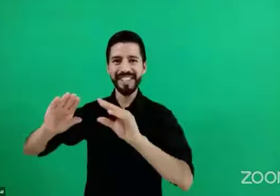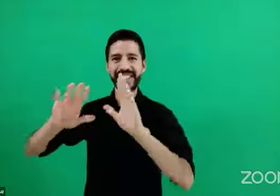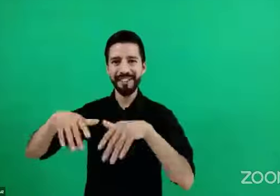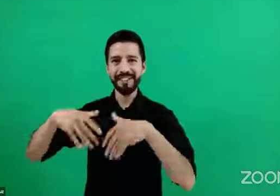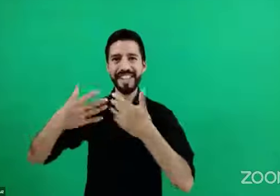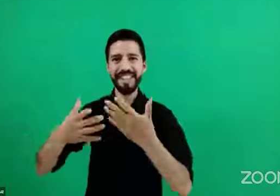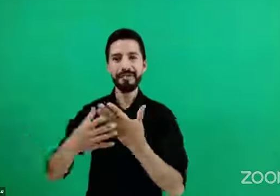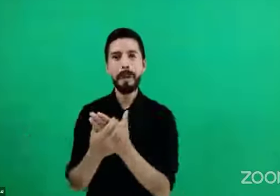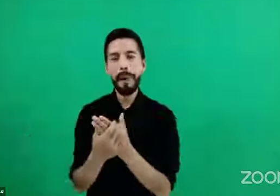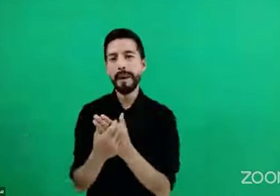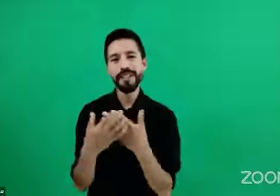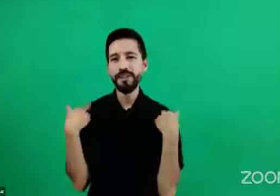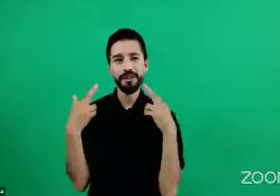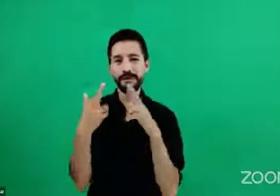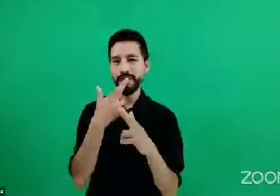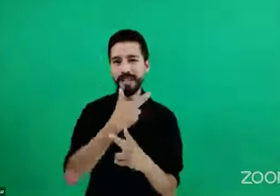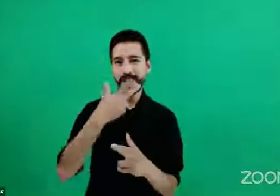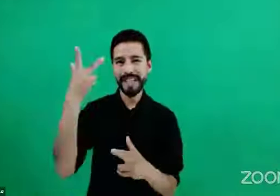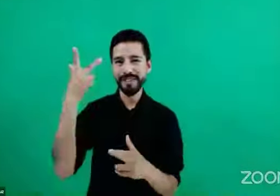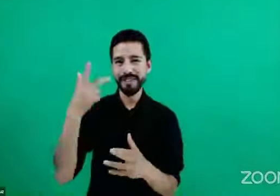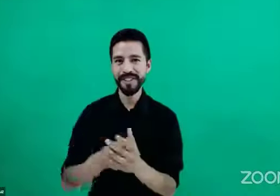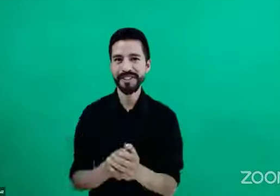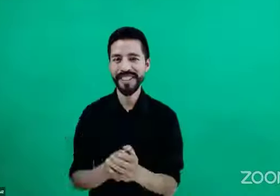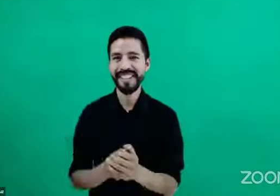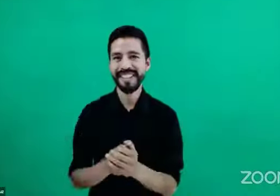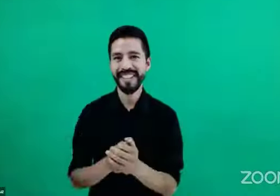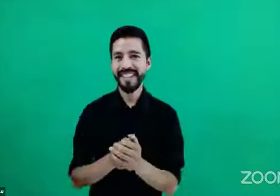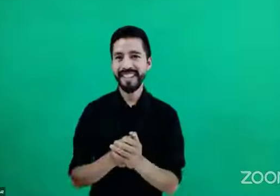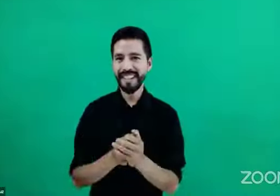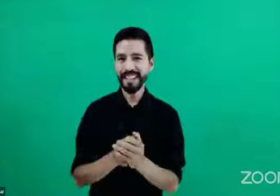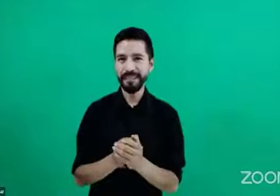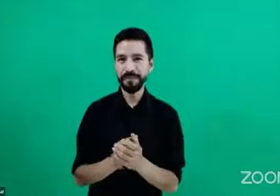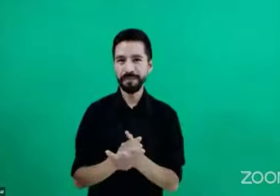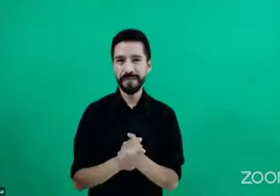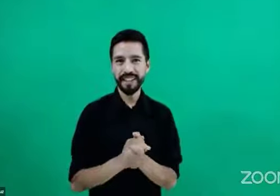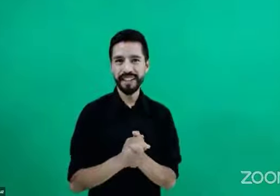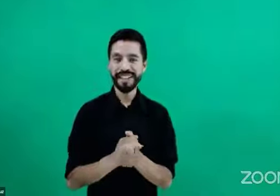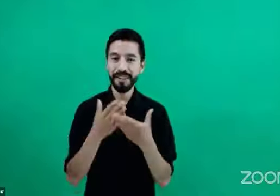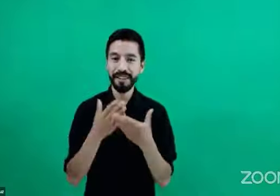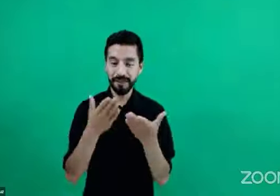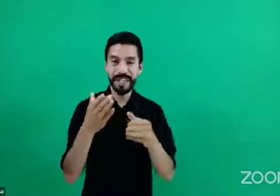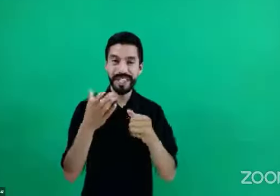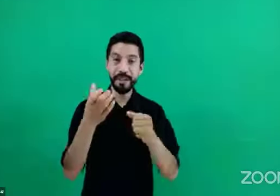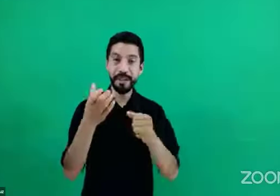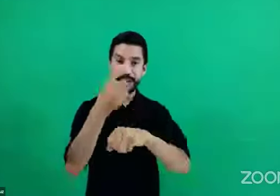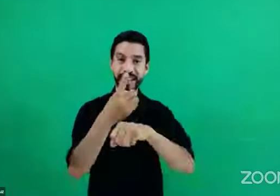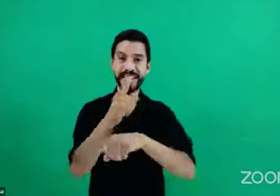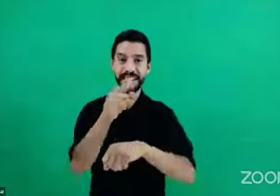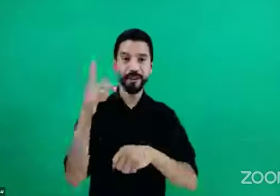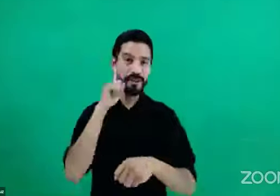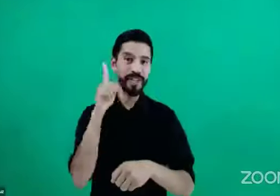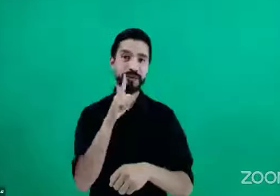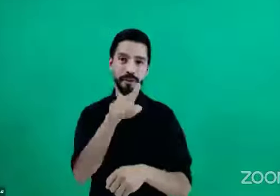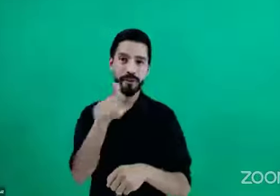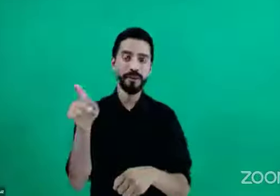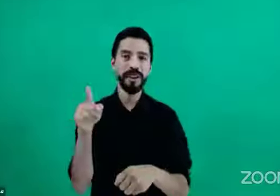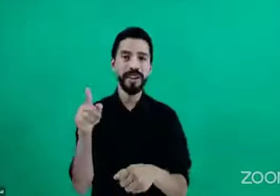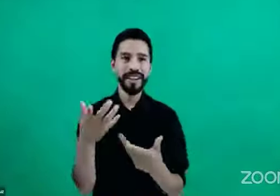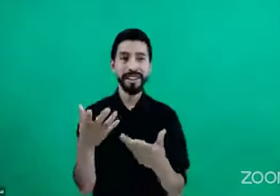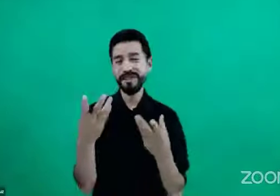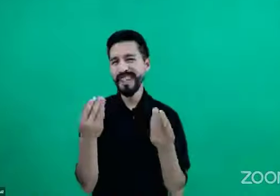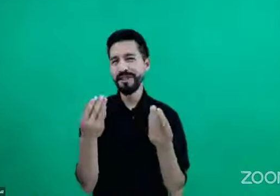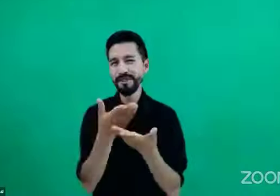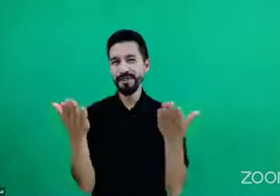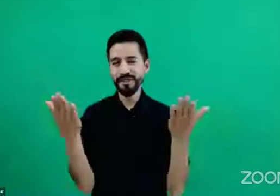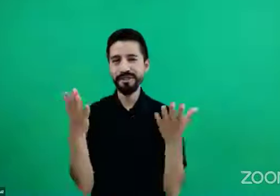enseñando. Ellos son los mejores maestros, entonces, si tú tienes la oportunidad de conocer a un sordo,